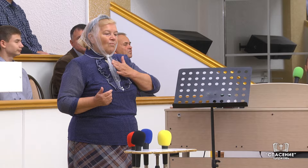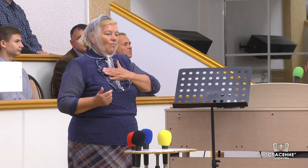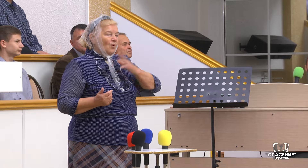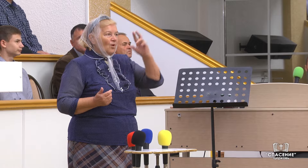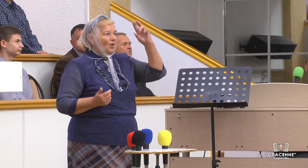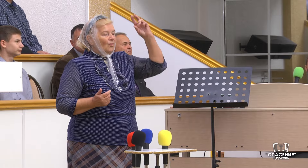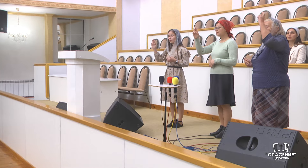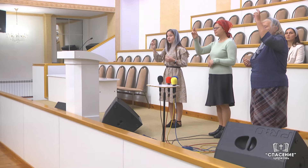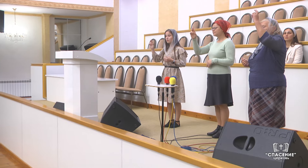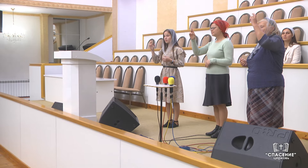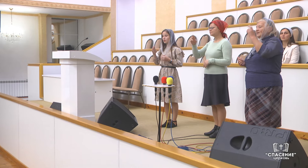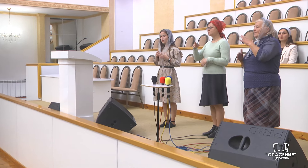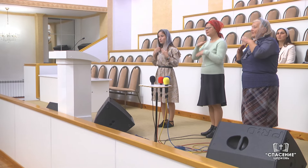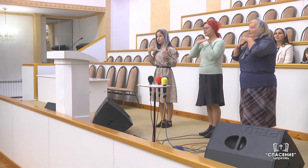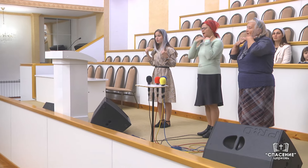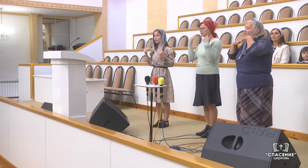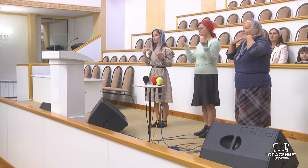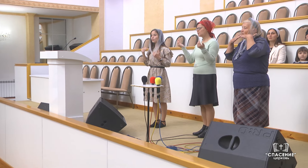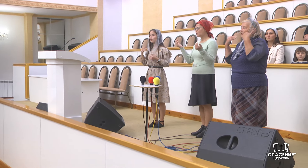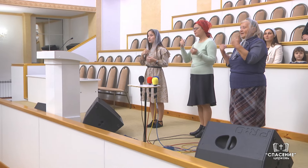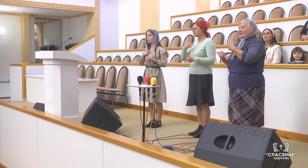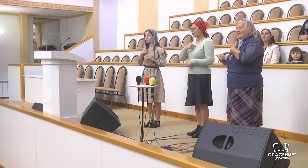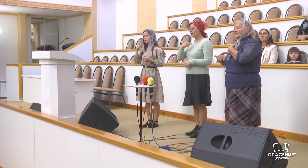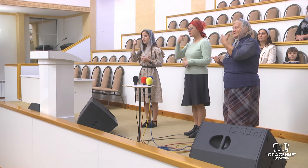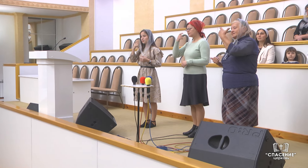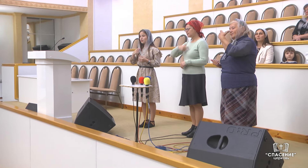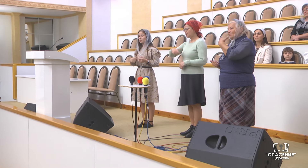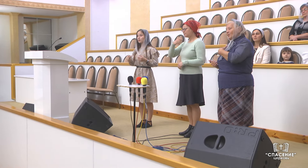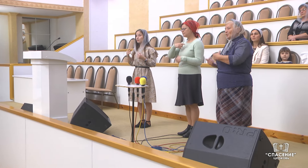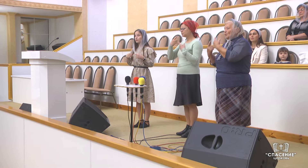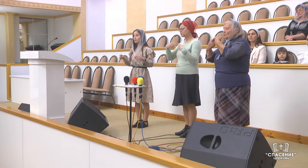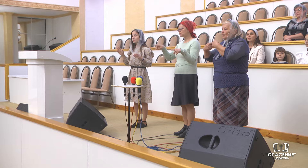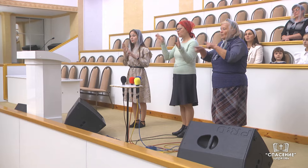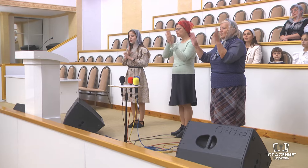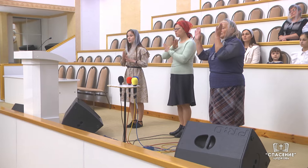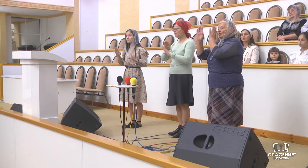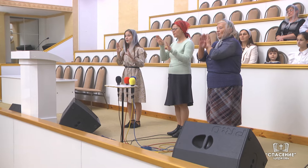Бог. Не хочу я для себя иной судьбы,